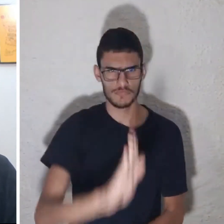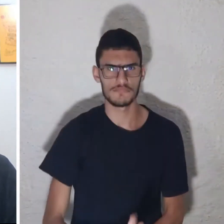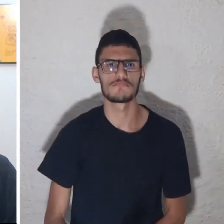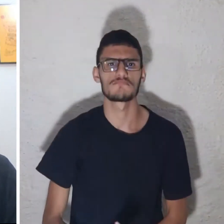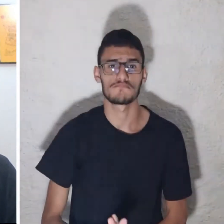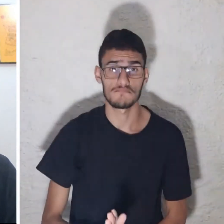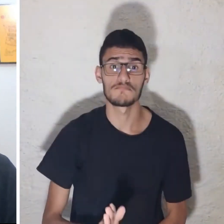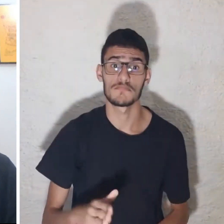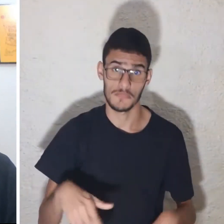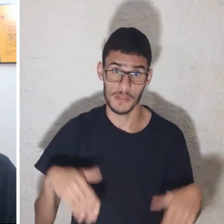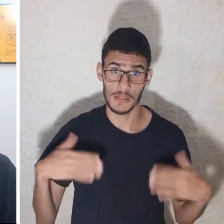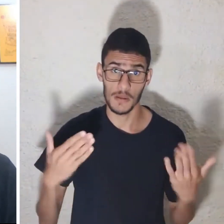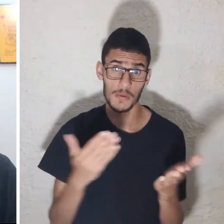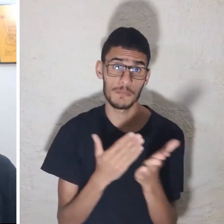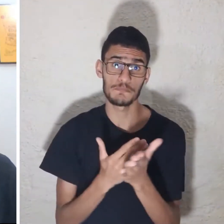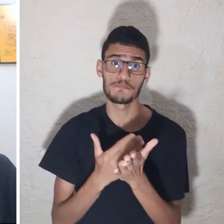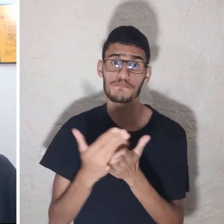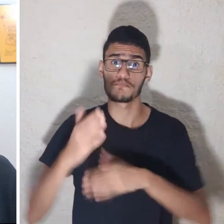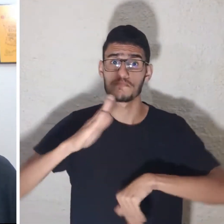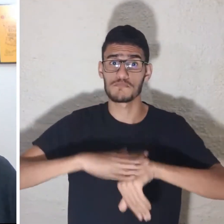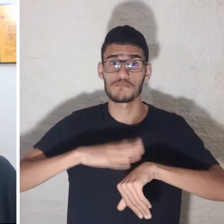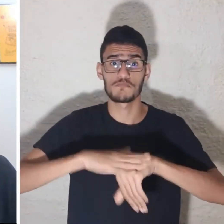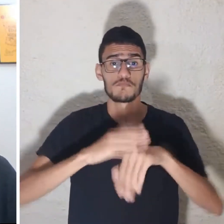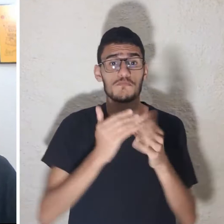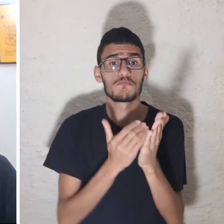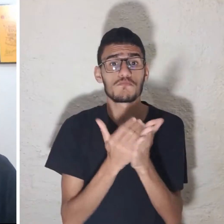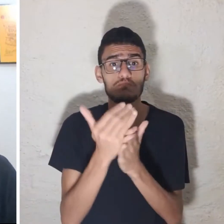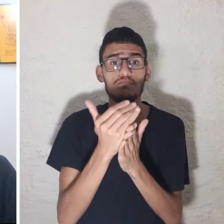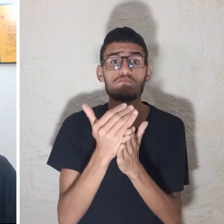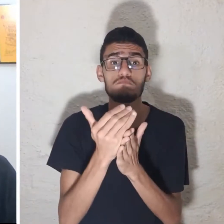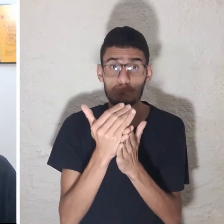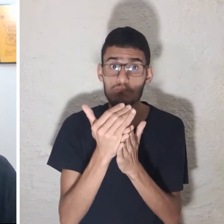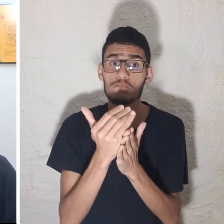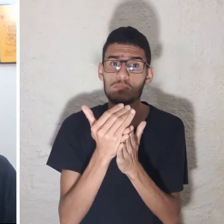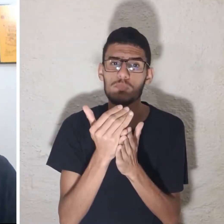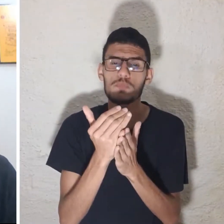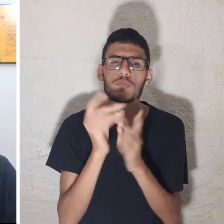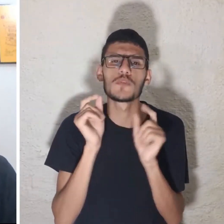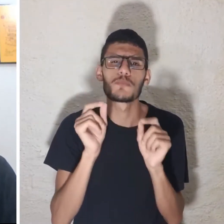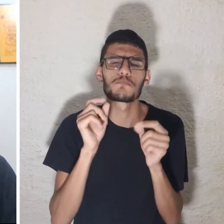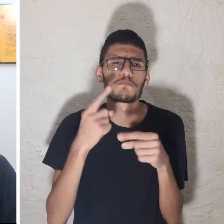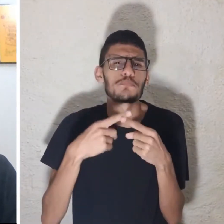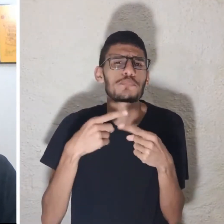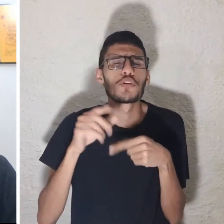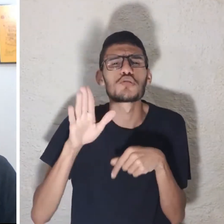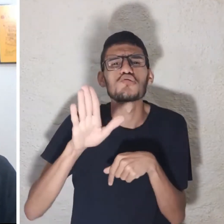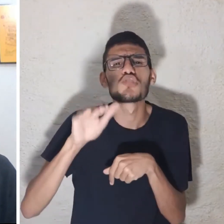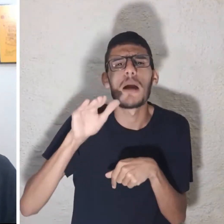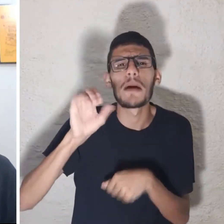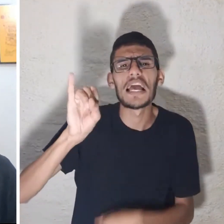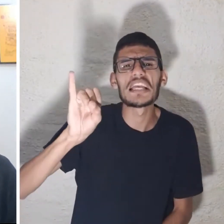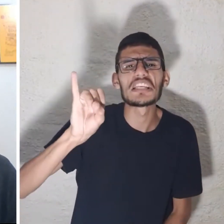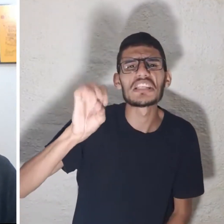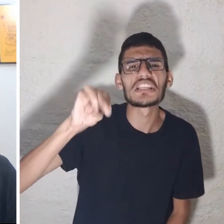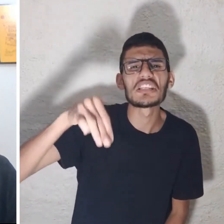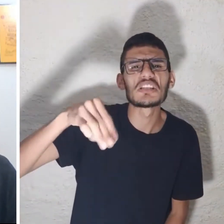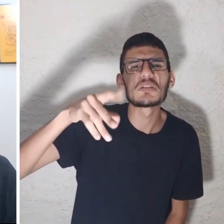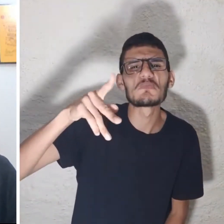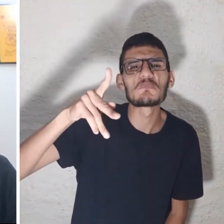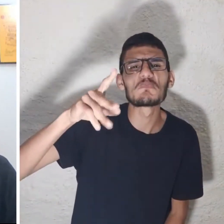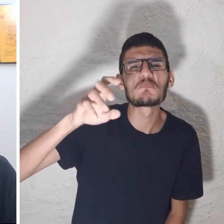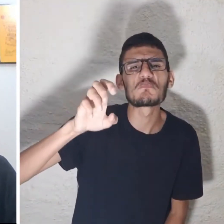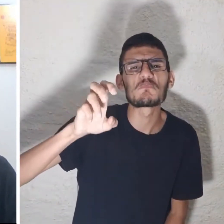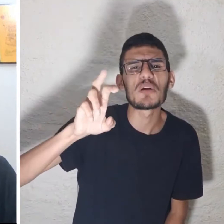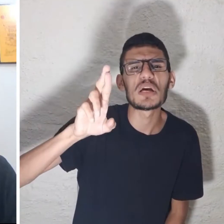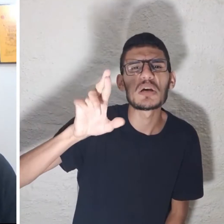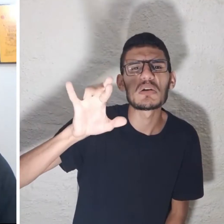do Brasil. Então, a partir daí a gente tem o início do Império. Por que se chama Império?